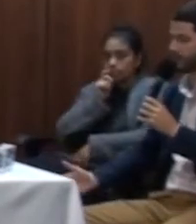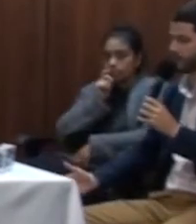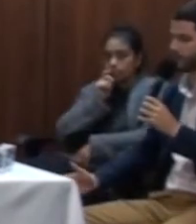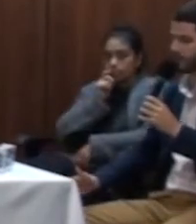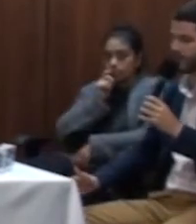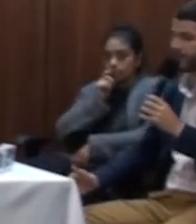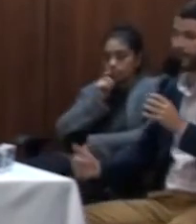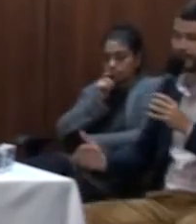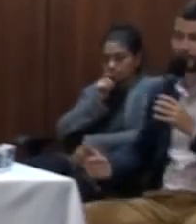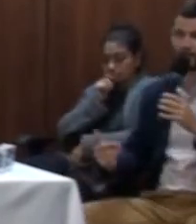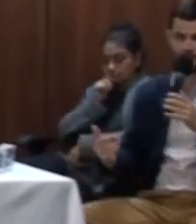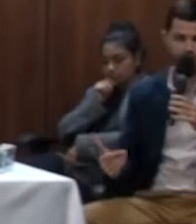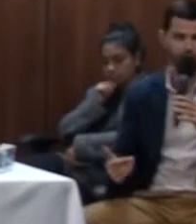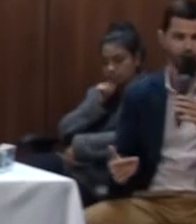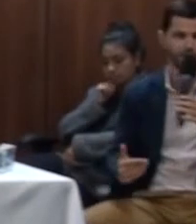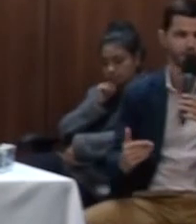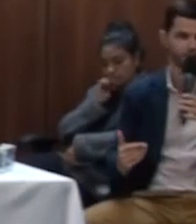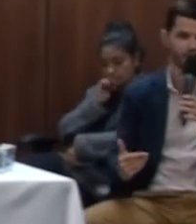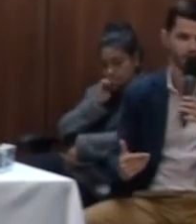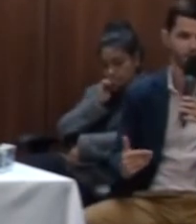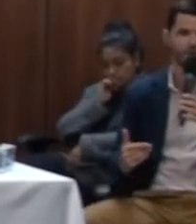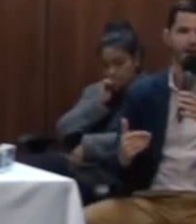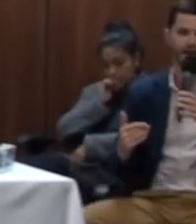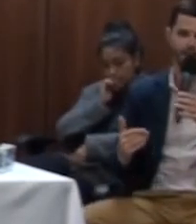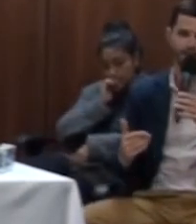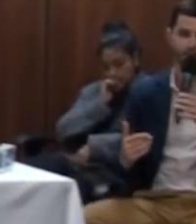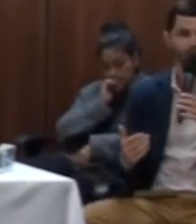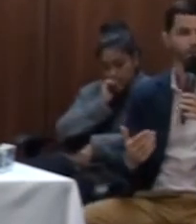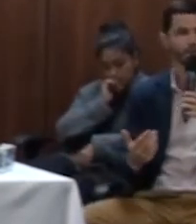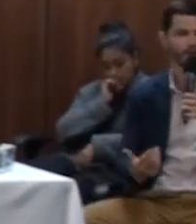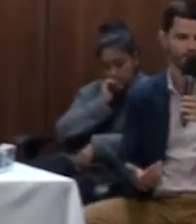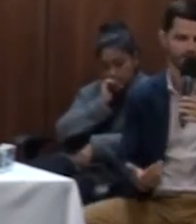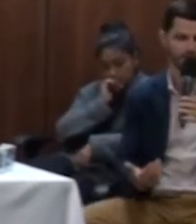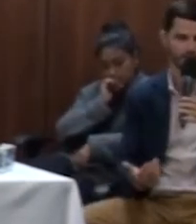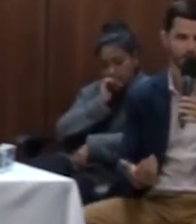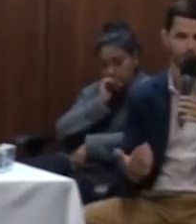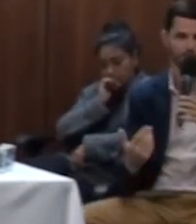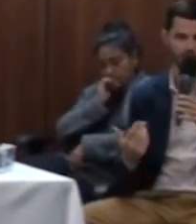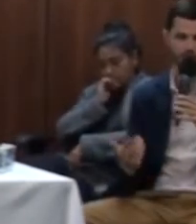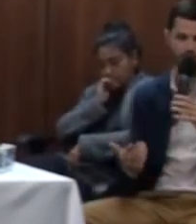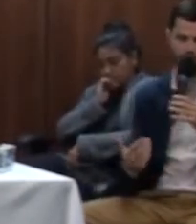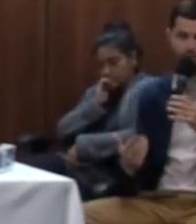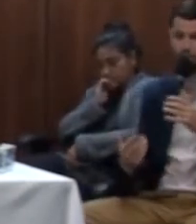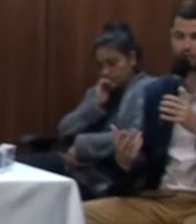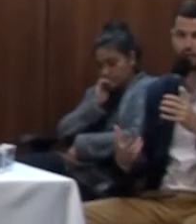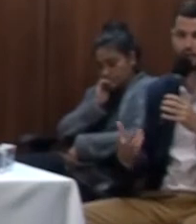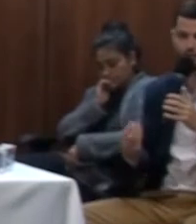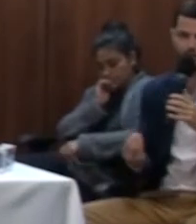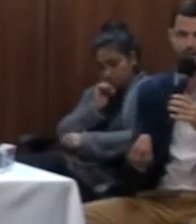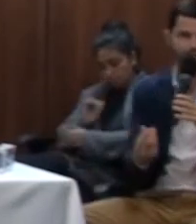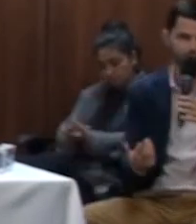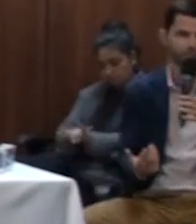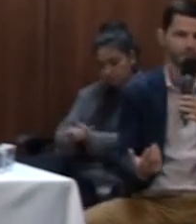na modalidade hospitalar e, evidentemente, envolvendo a expansão territorial desses serviços que hoje é